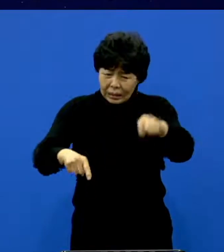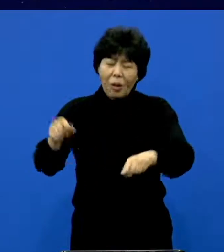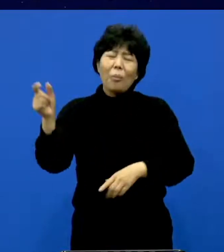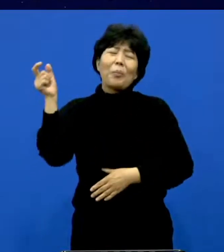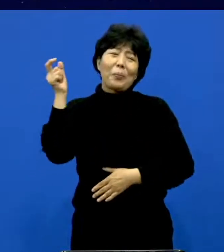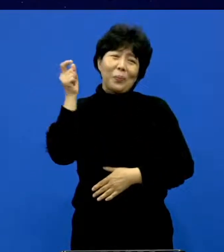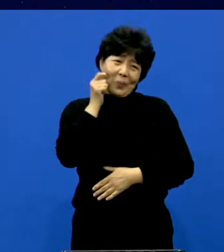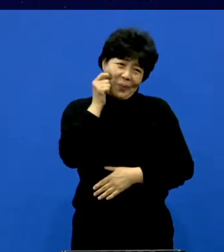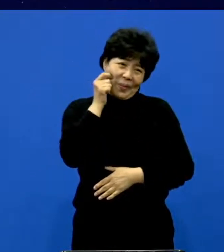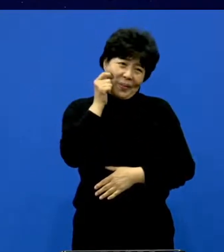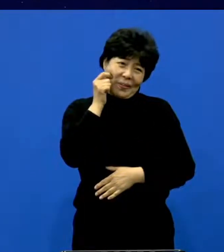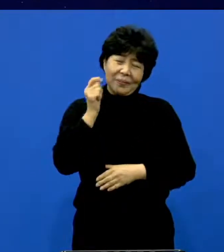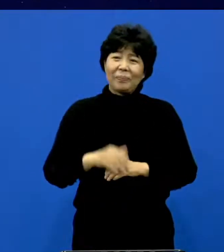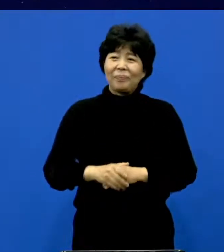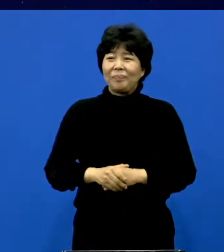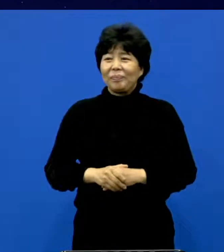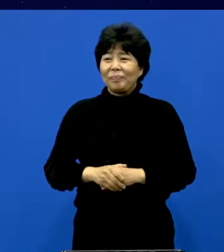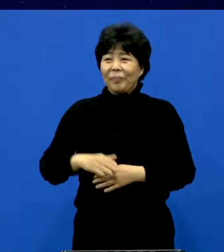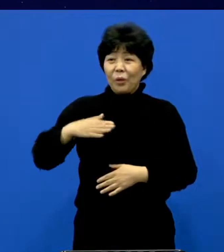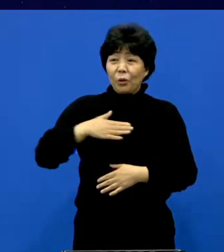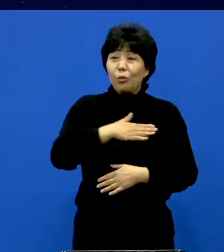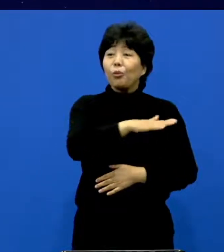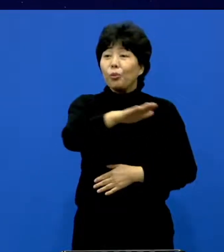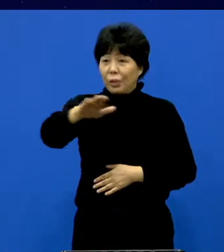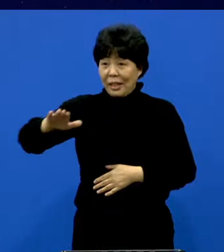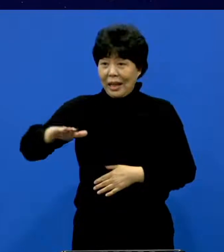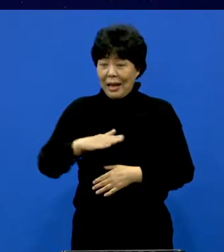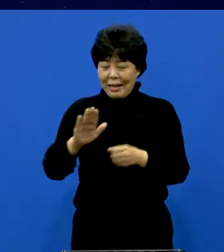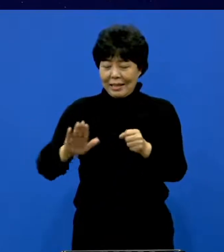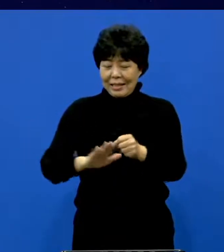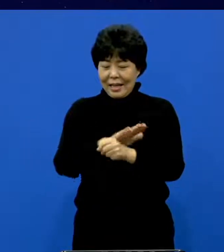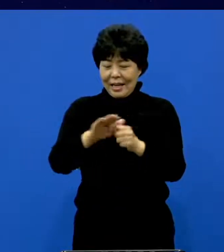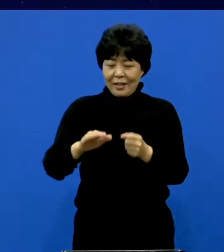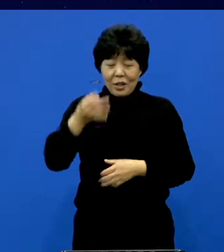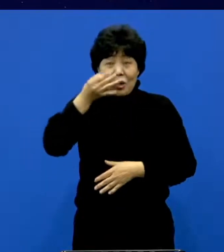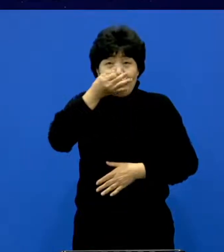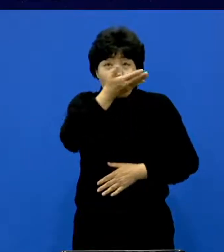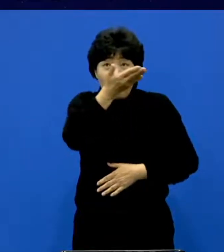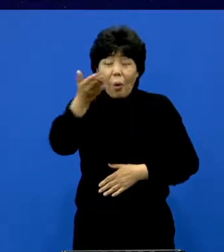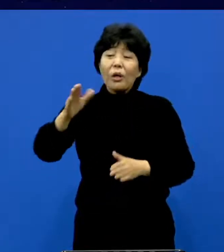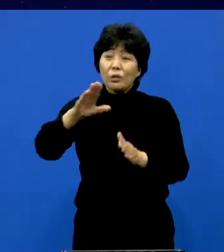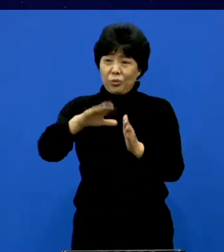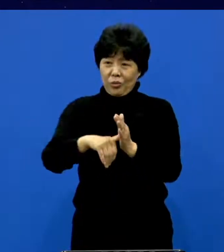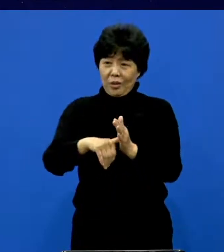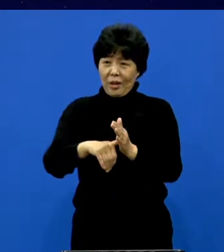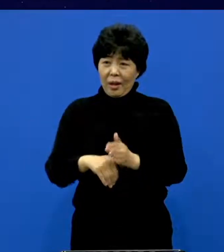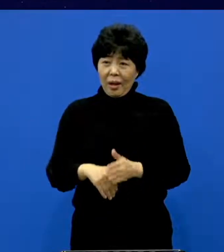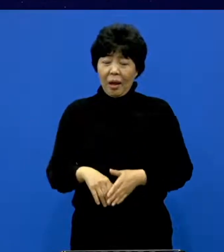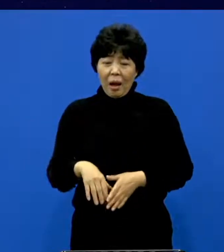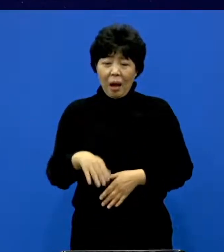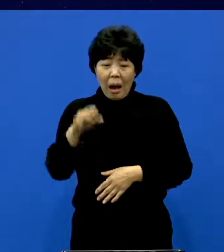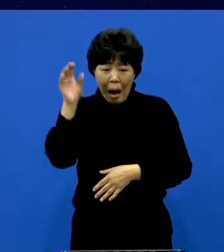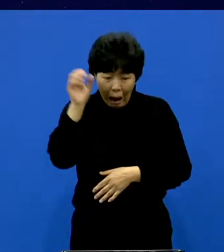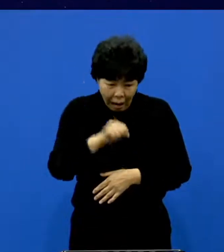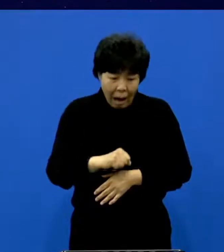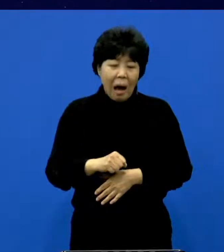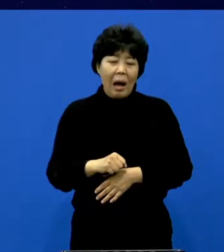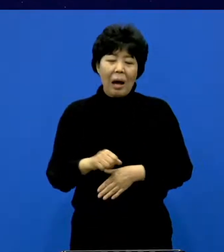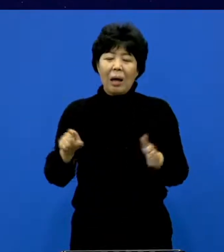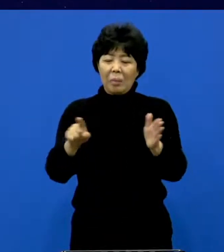그러나 세상이 할 수 없는 것을 우리가 보여줄 때 복음이 빛이 나는 것이죠. 우리는 안 되는데 저들은 되네.